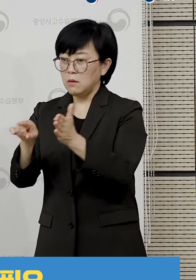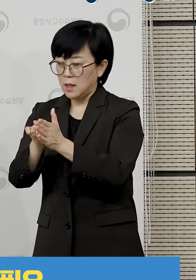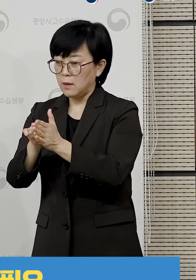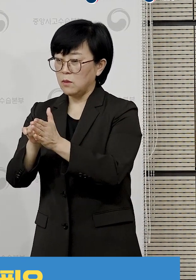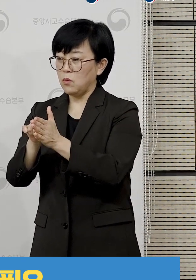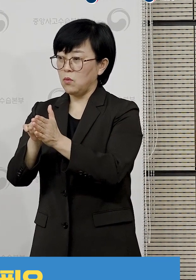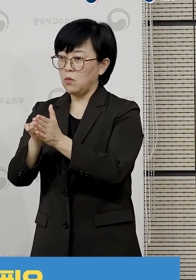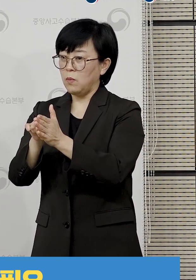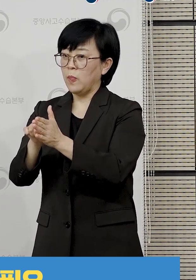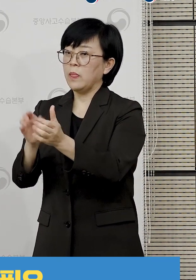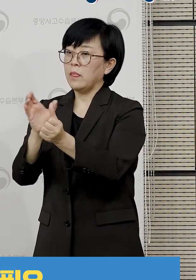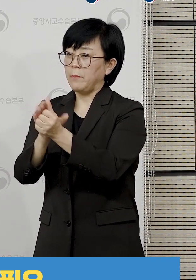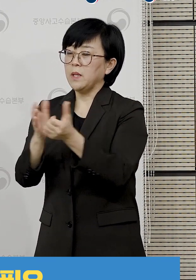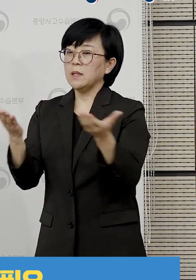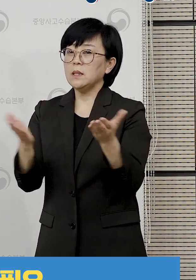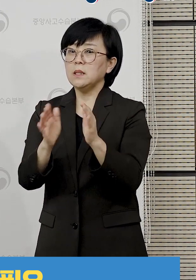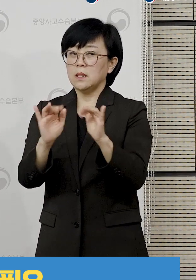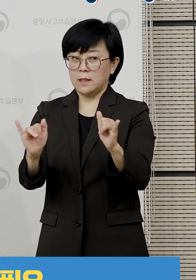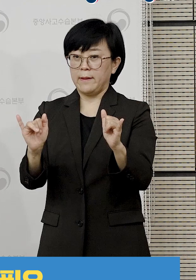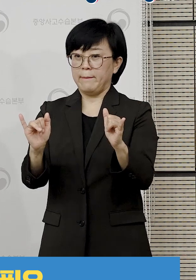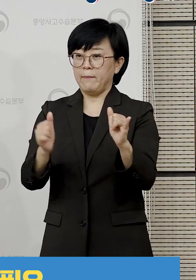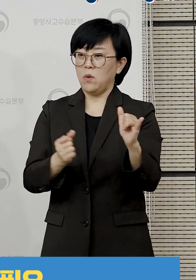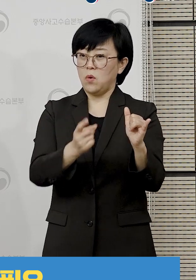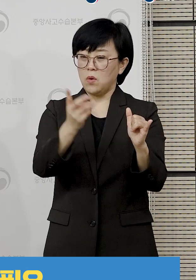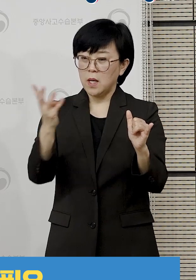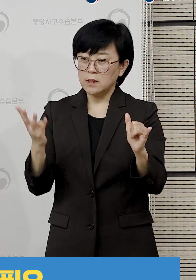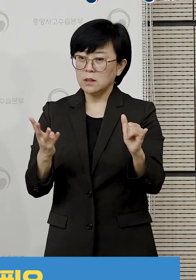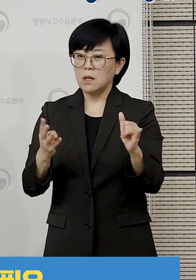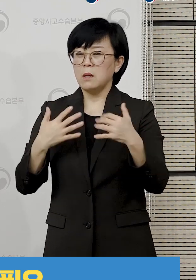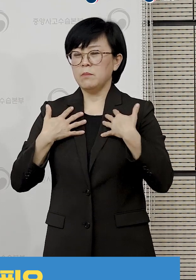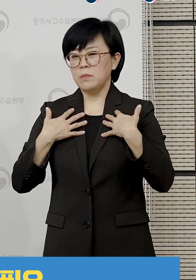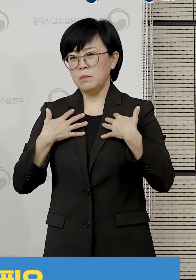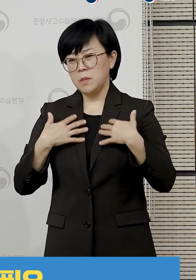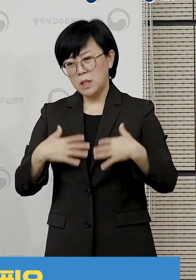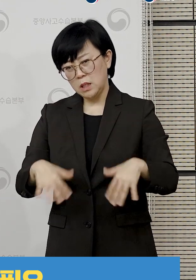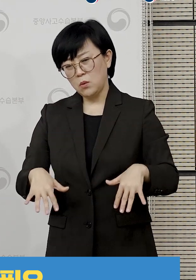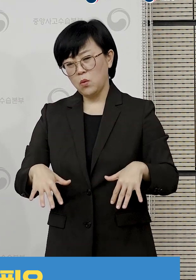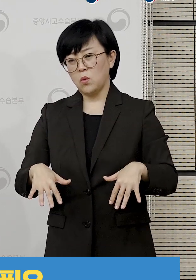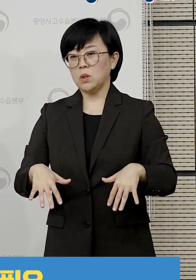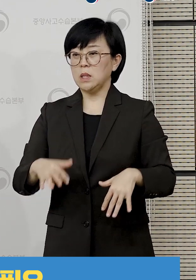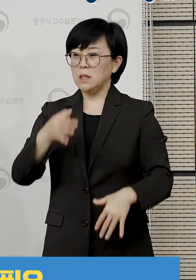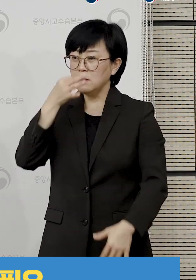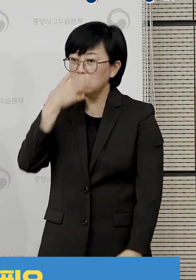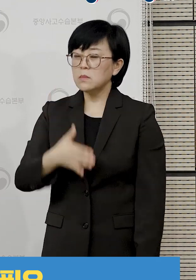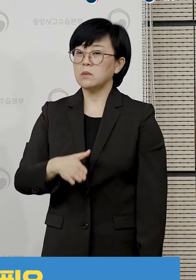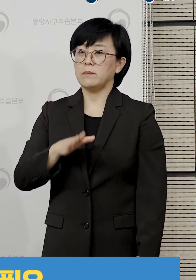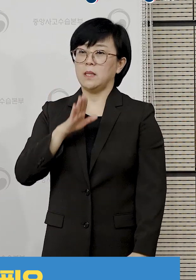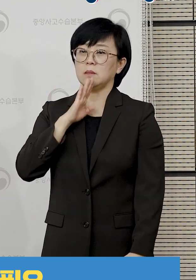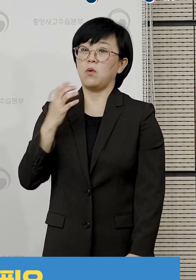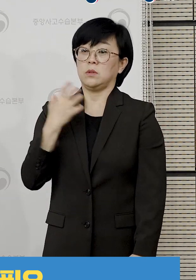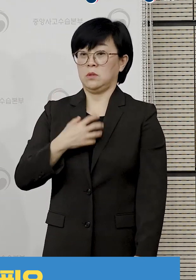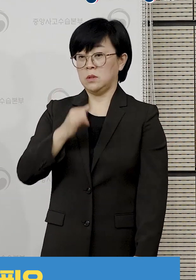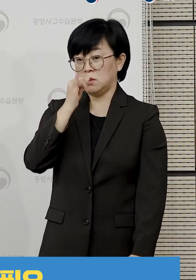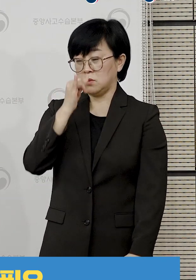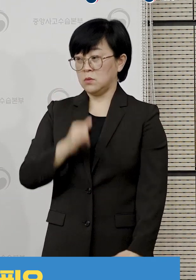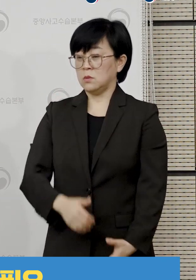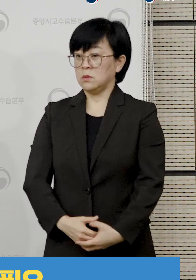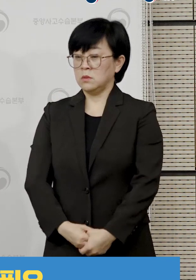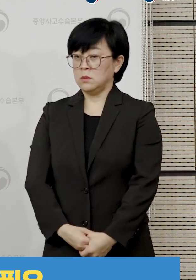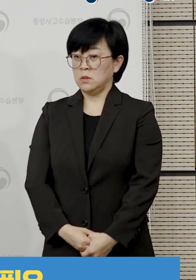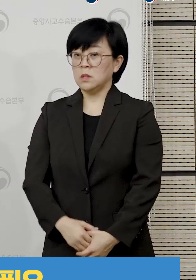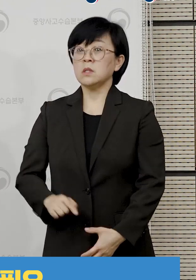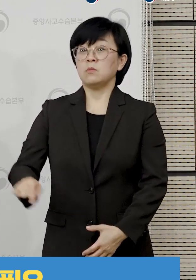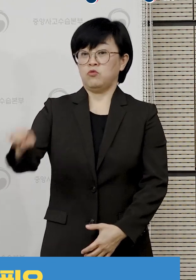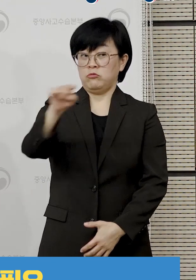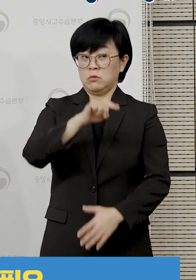방역을 담당하는 그 우리 이 종사자들이 여러 가지로 피곤이 좀 누적되고 해서